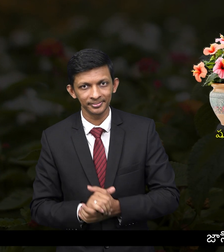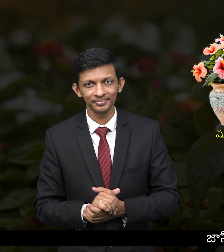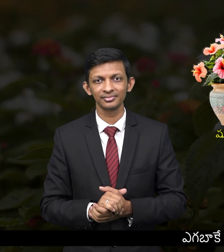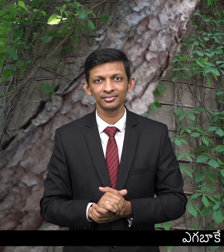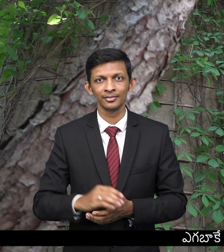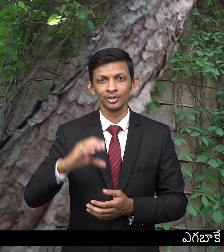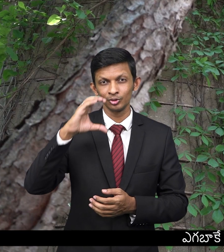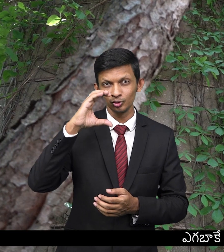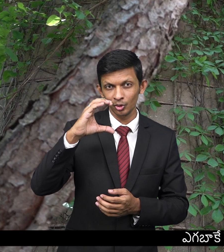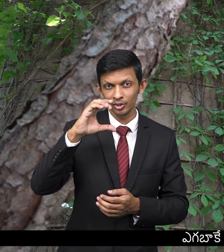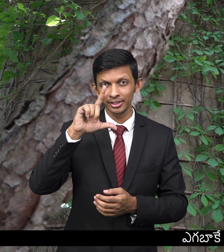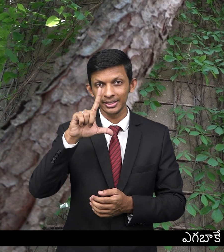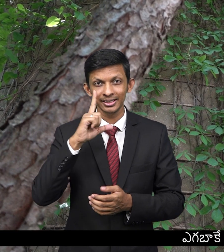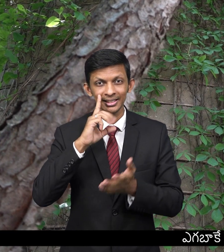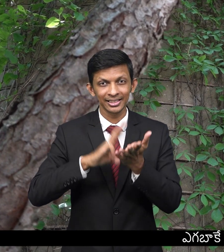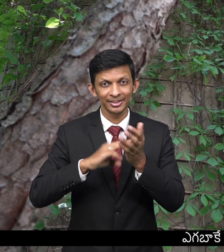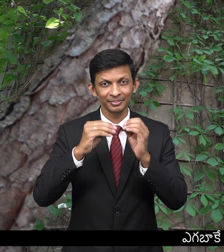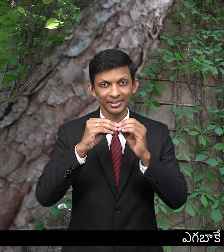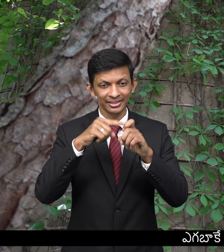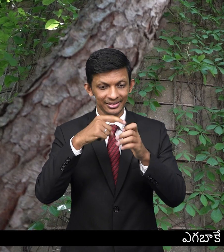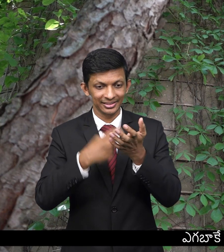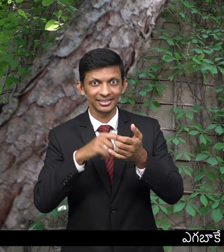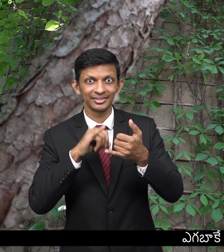జాస్మిన్. ఎగబాగే మొక్కలు.